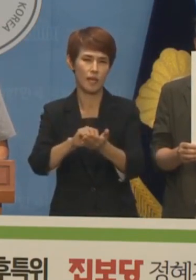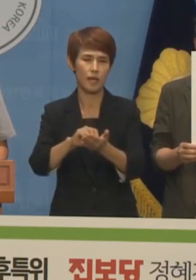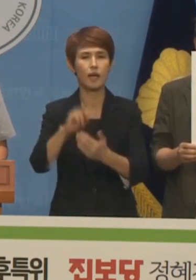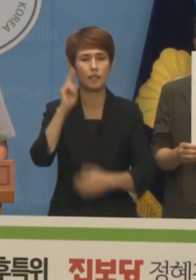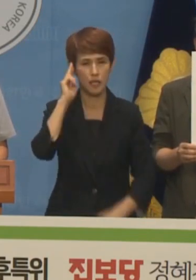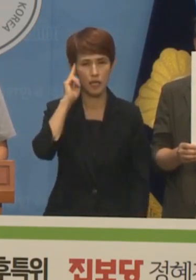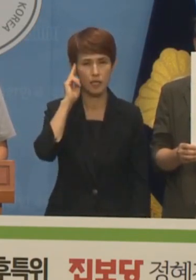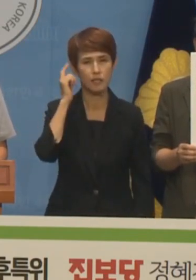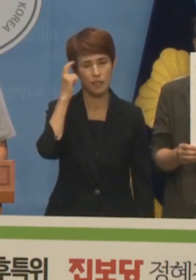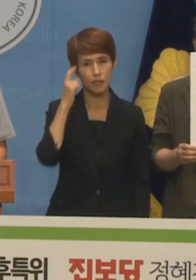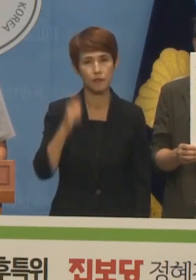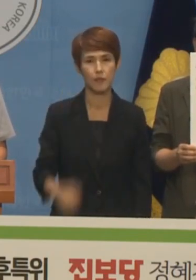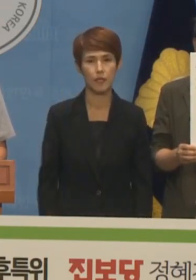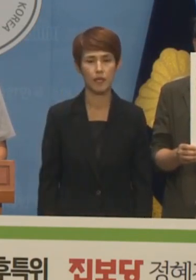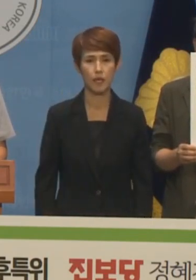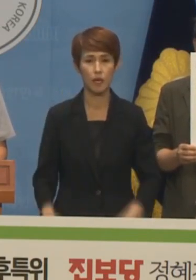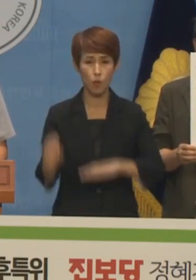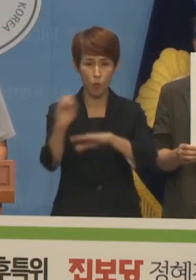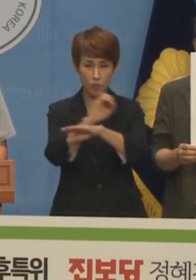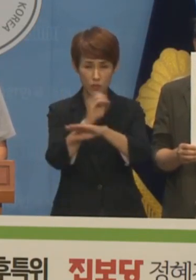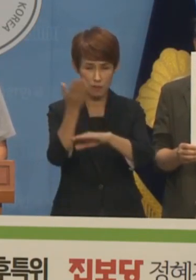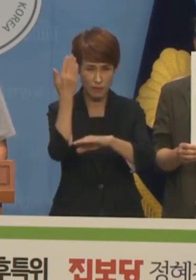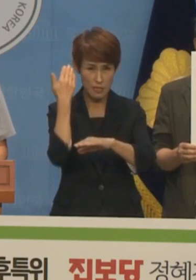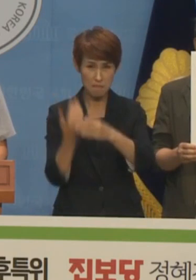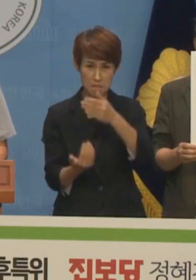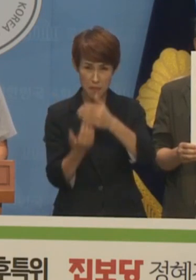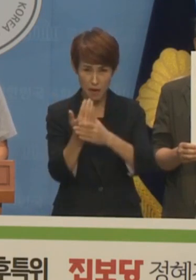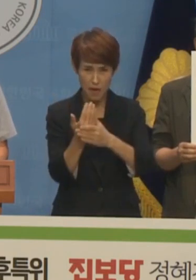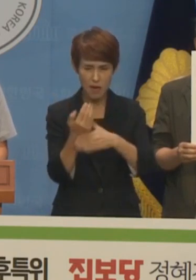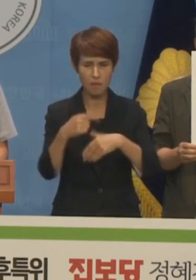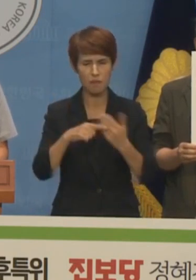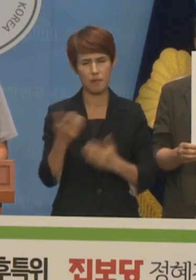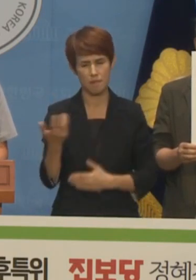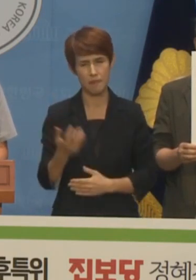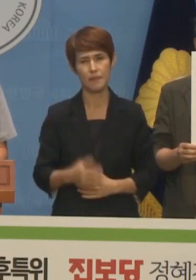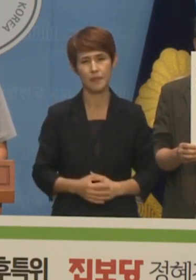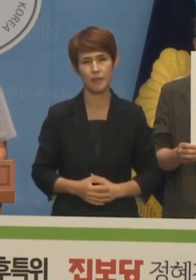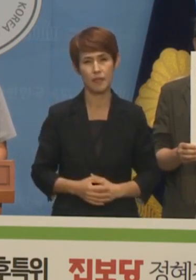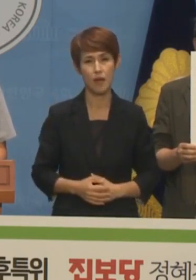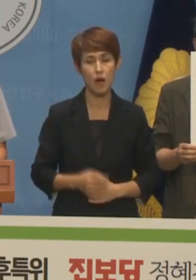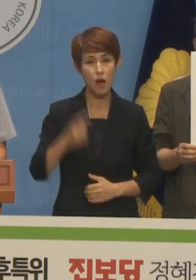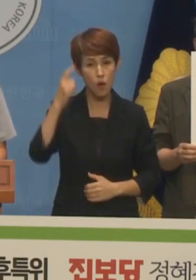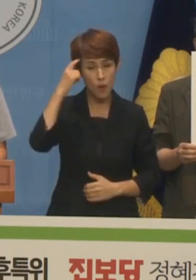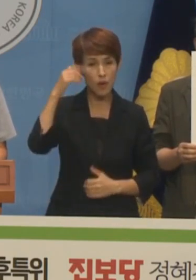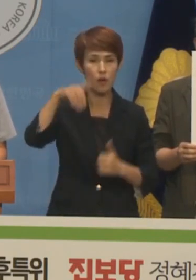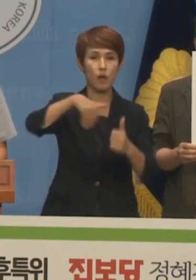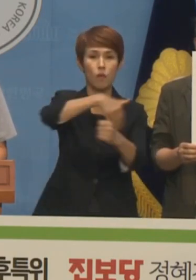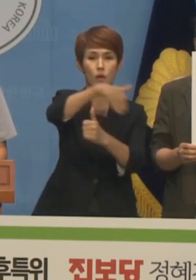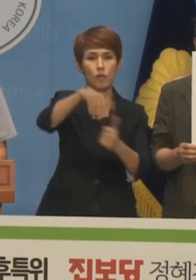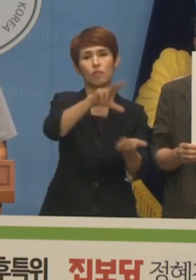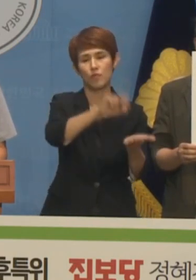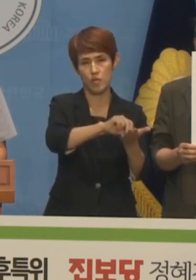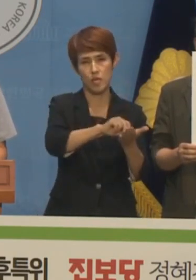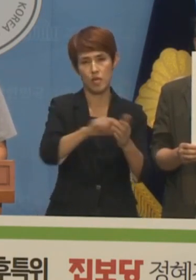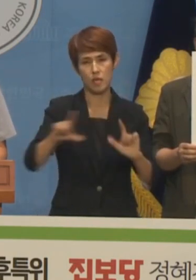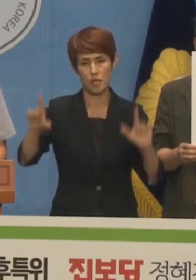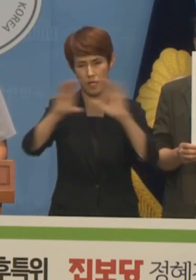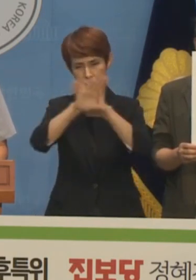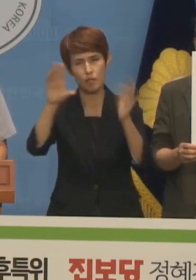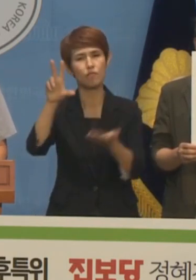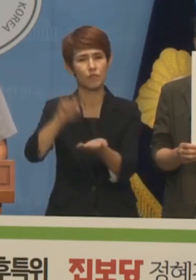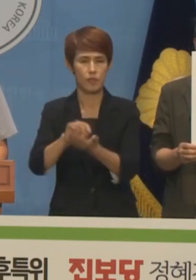여전히 지속되고 있는 상황입니다. 모두 다 환경과 기후 재난의 상황이라고